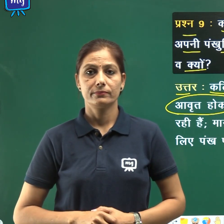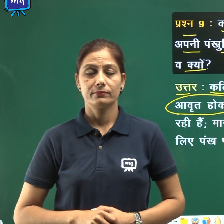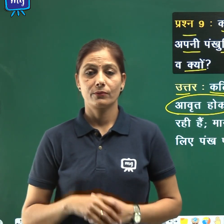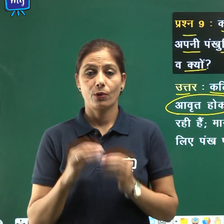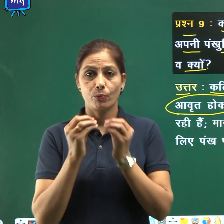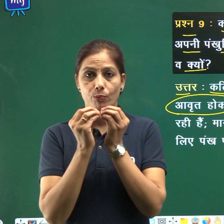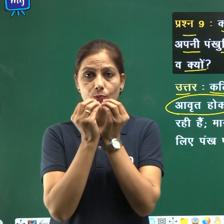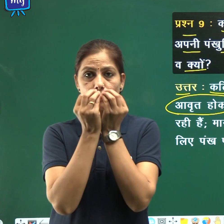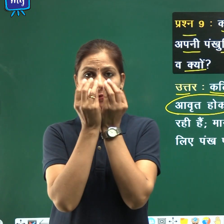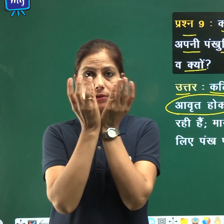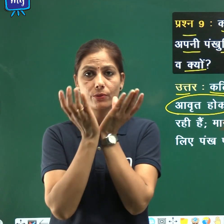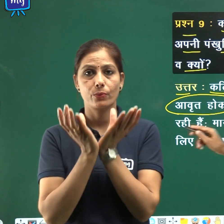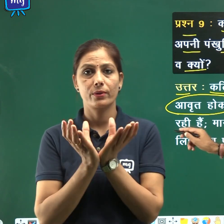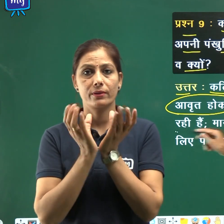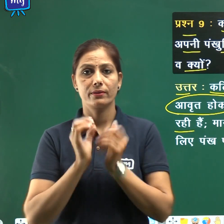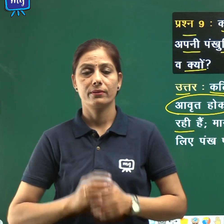पंखुड़ियां खोल रही है,